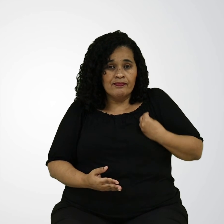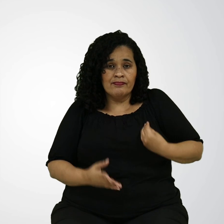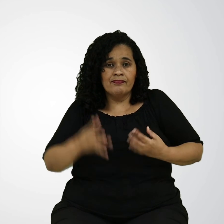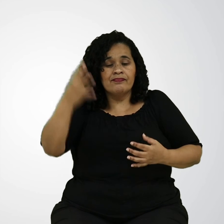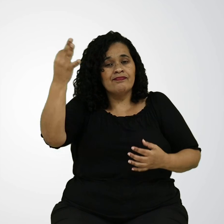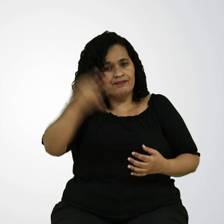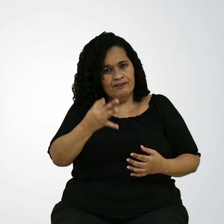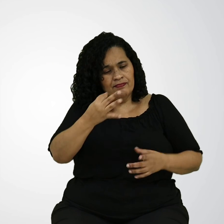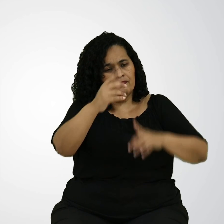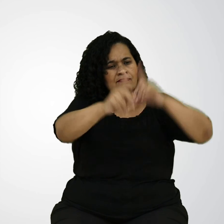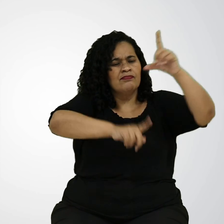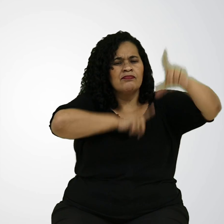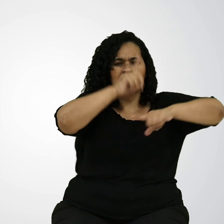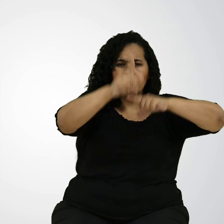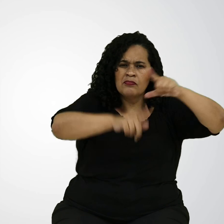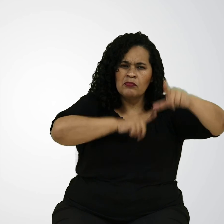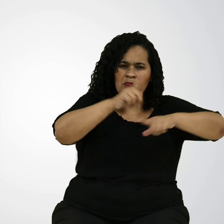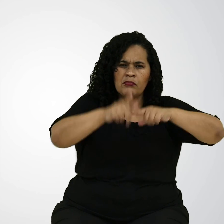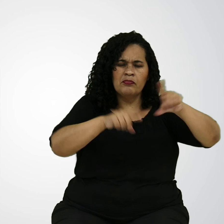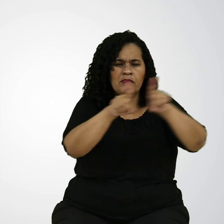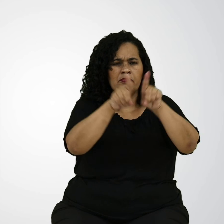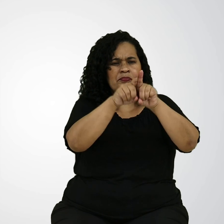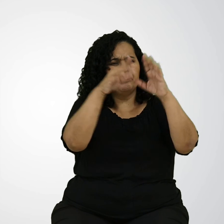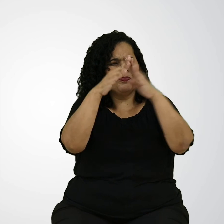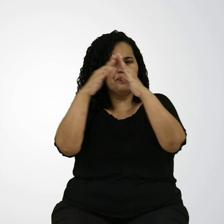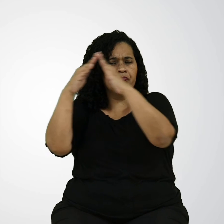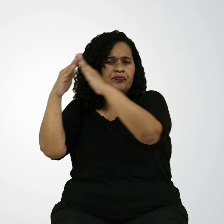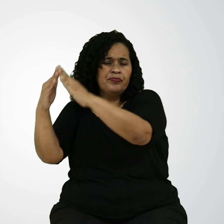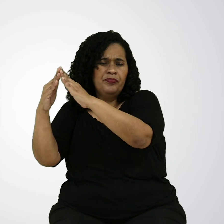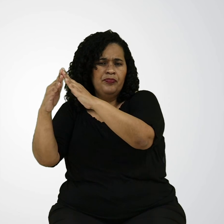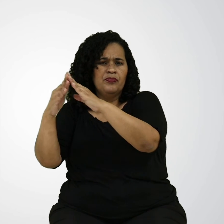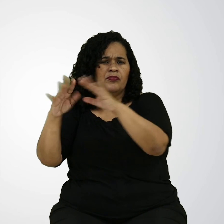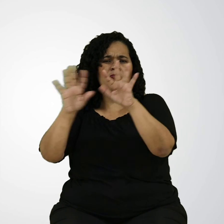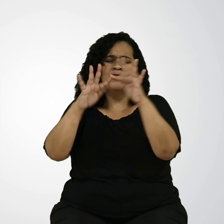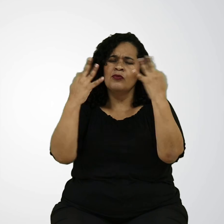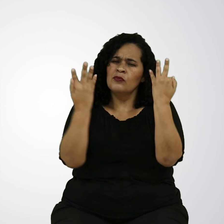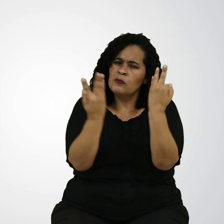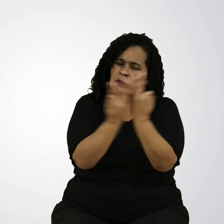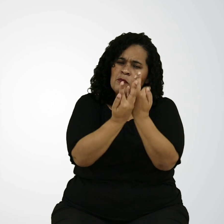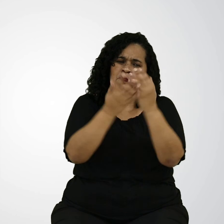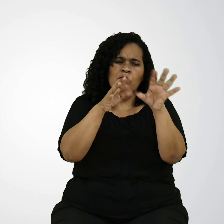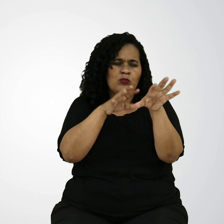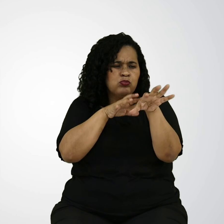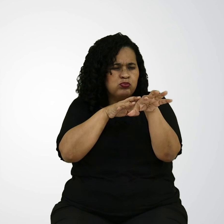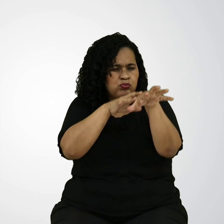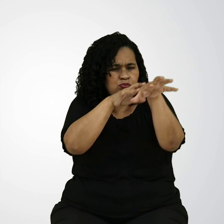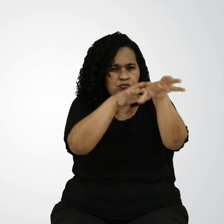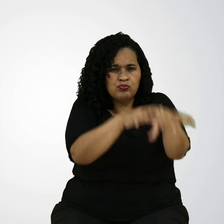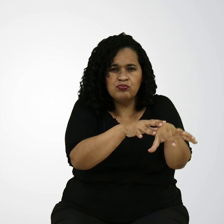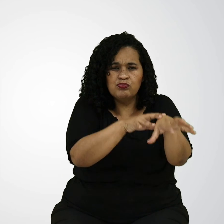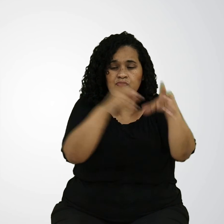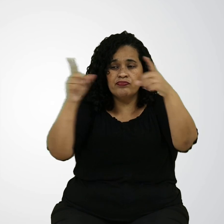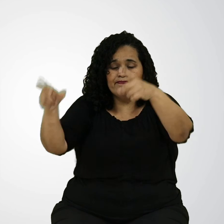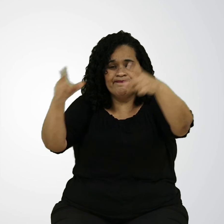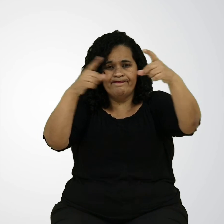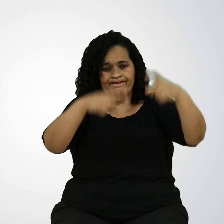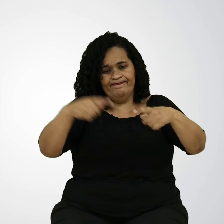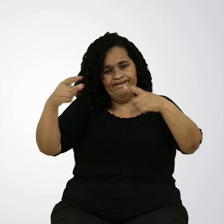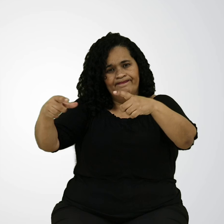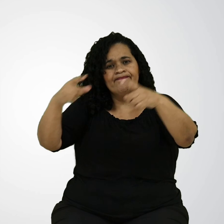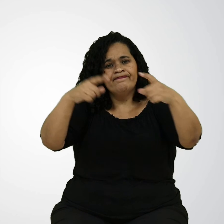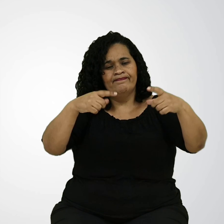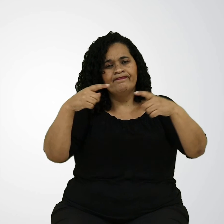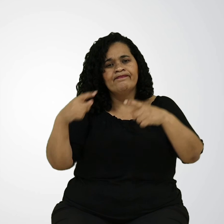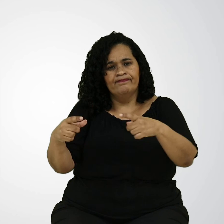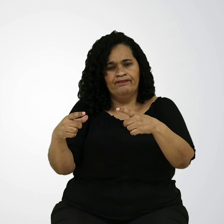trabalho, com os nossos vizinhos, com os nossos familiares, no trânsito, em todos os ambientes onde nós estivermos, que